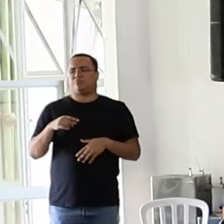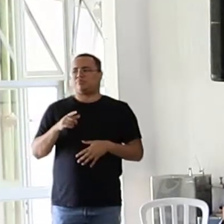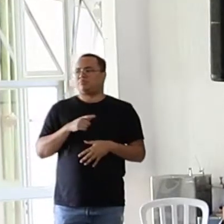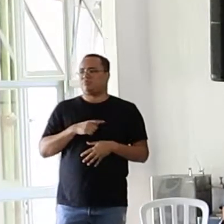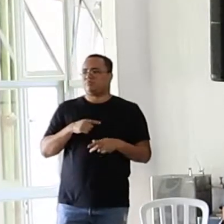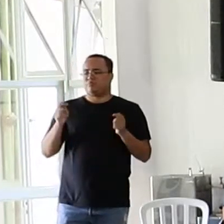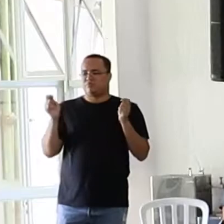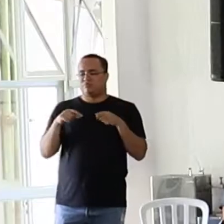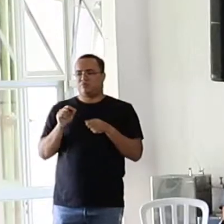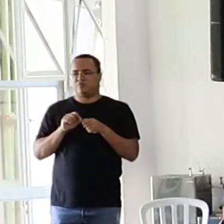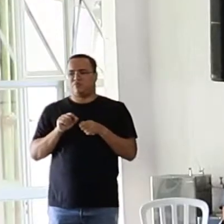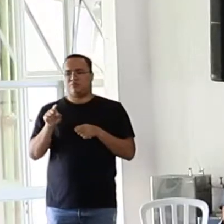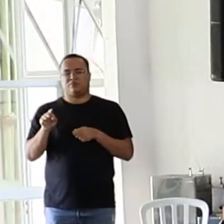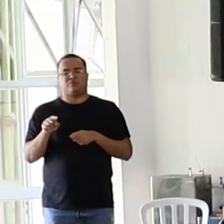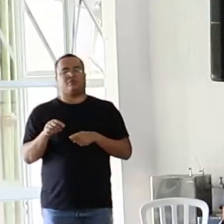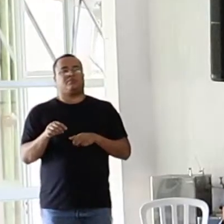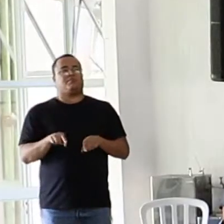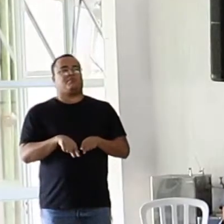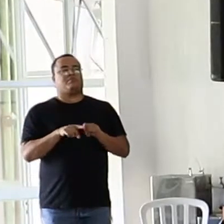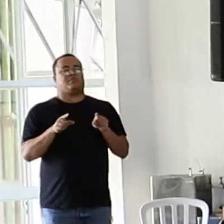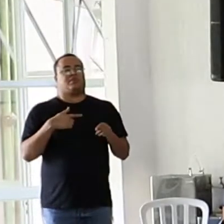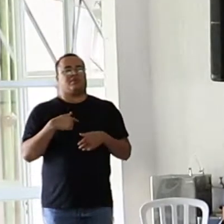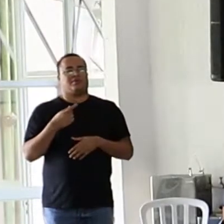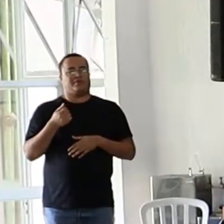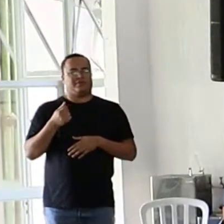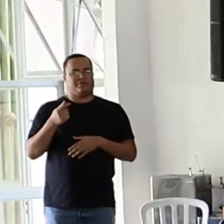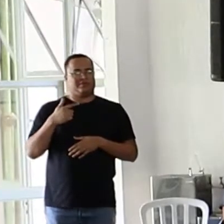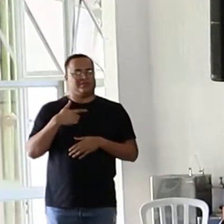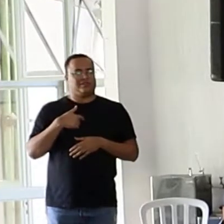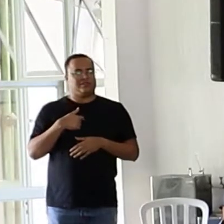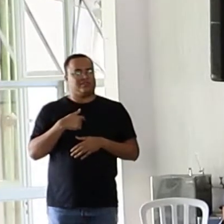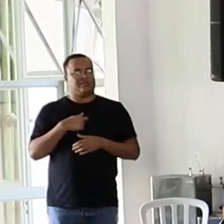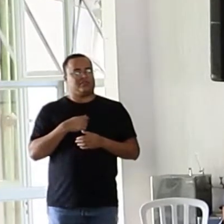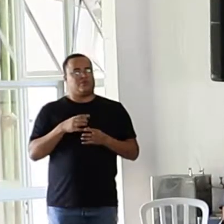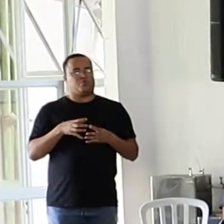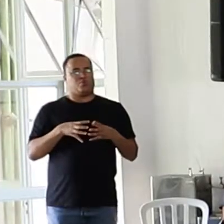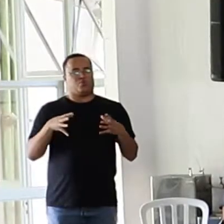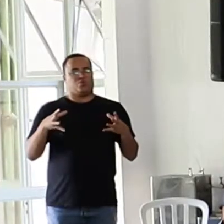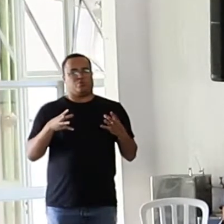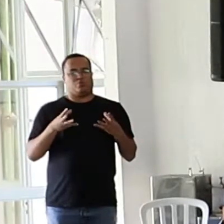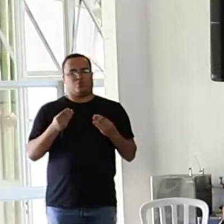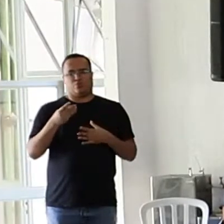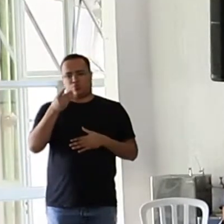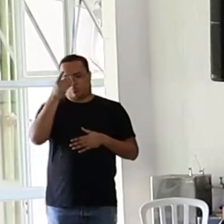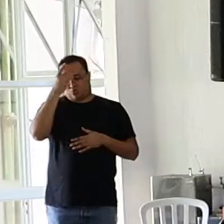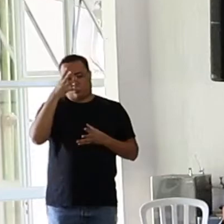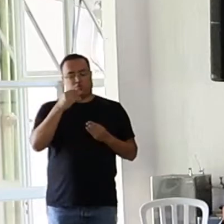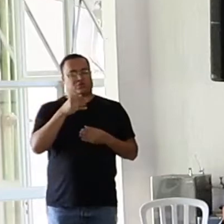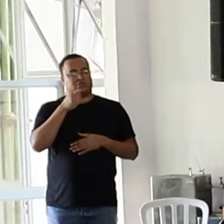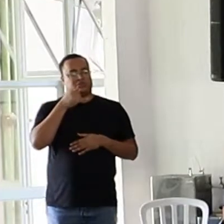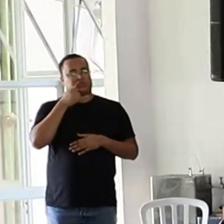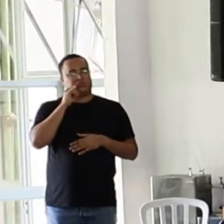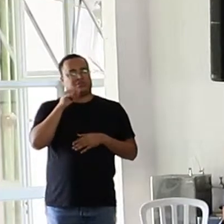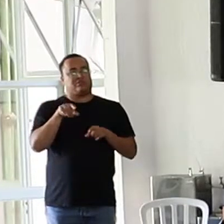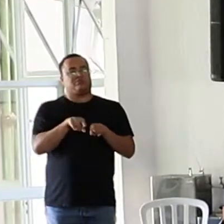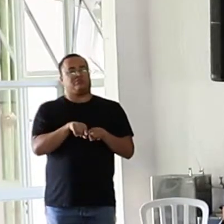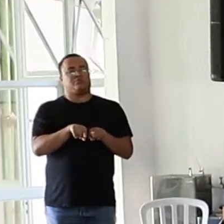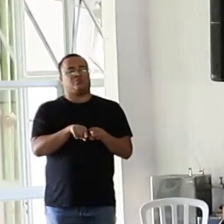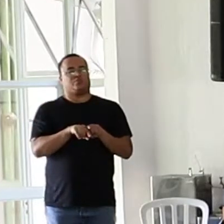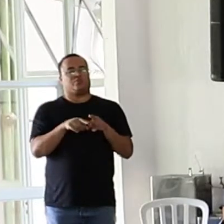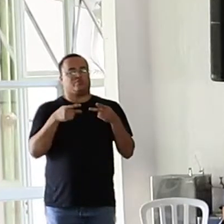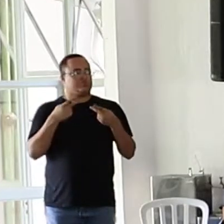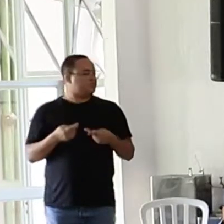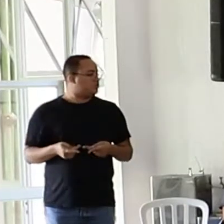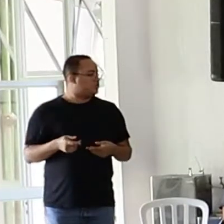EA capacidade de fazer isso é mais um recurso que se multiplicou em muitos dons e muita energia e muita disposição